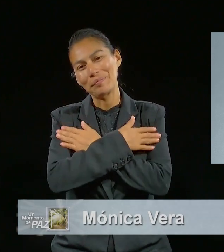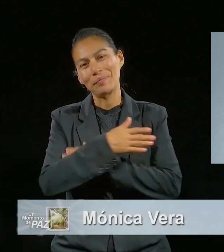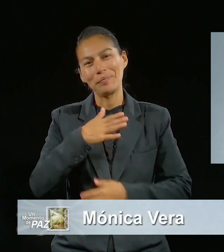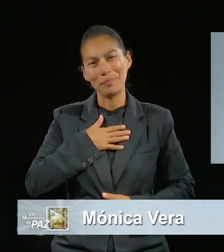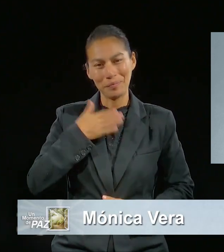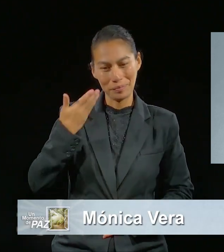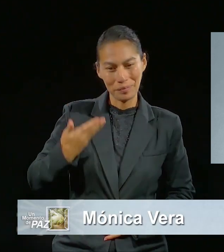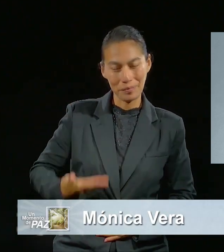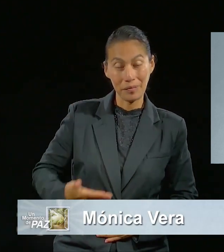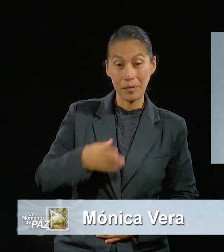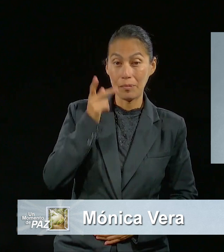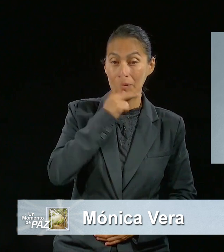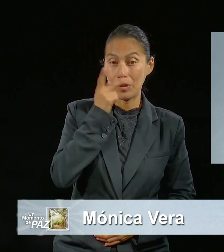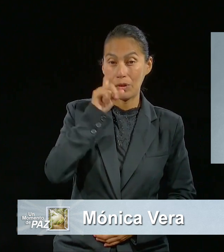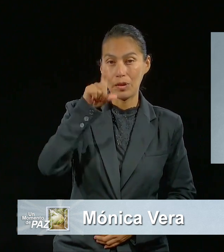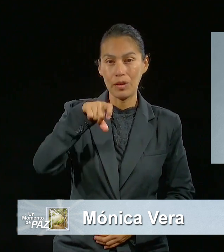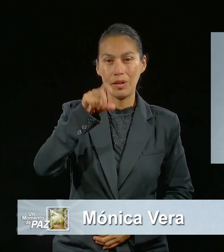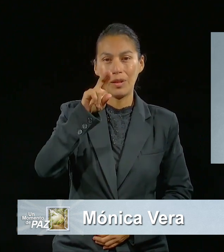Pastor Quillono.